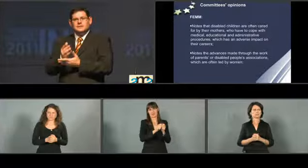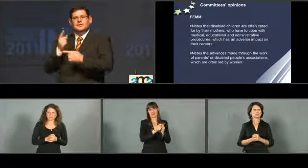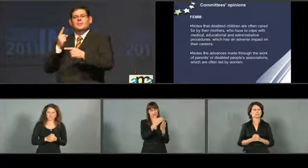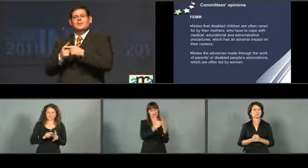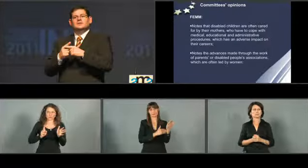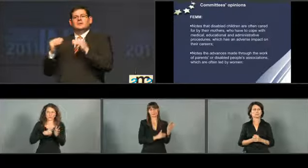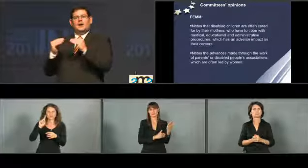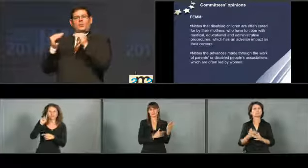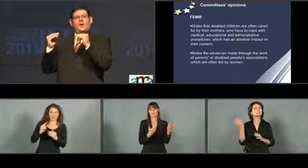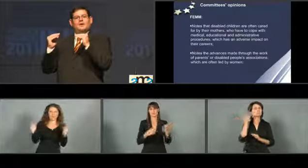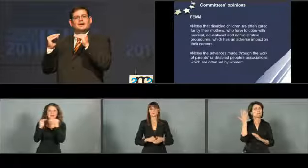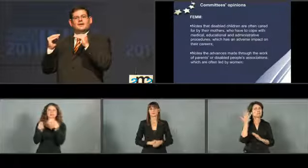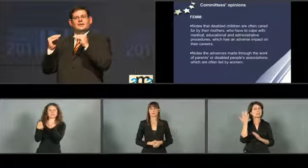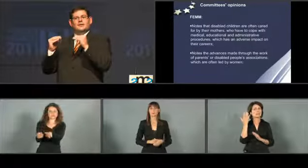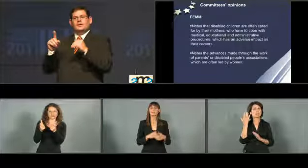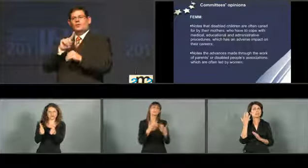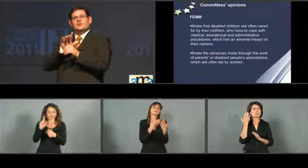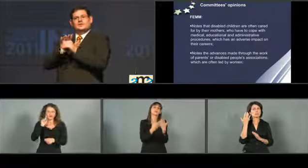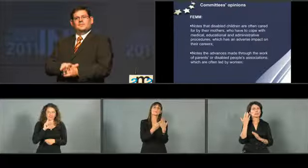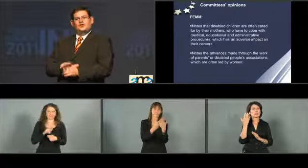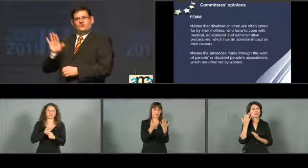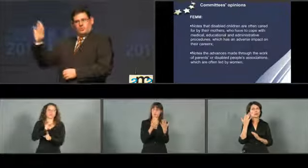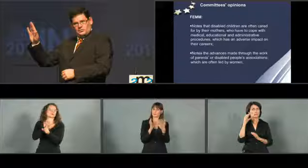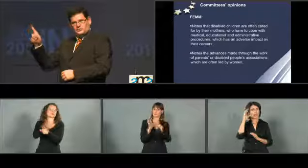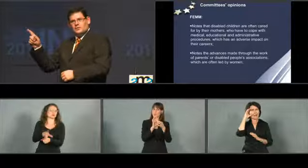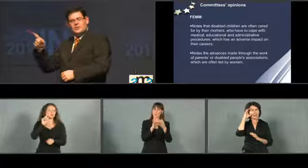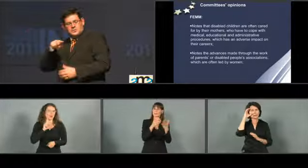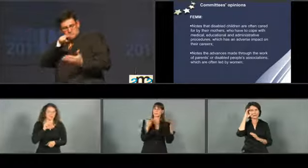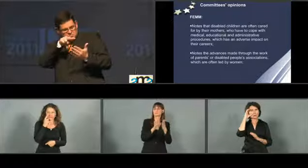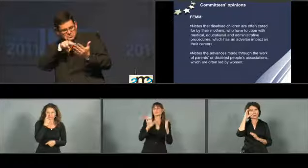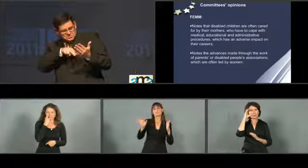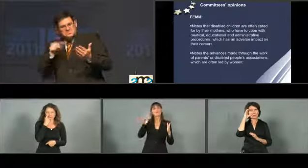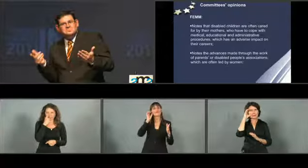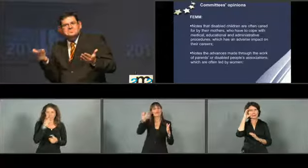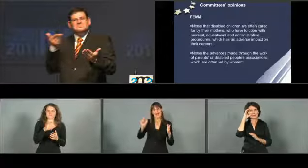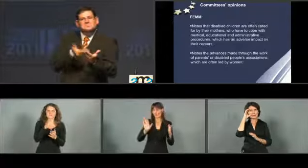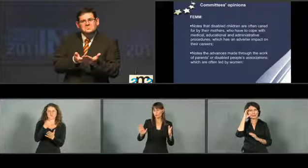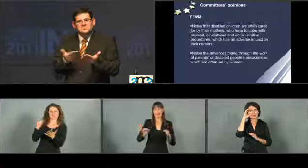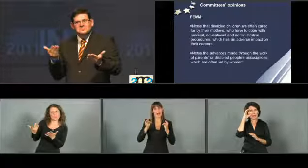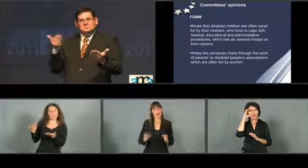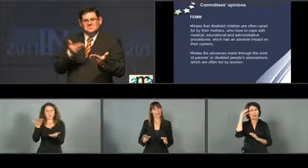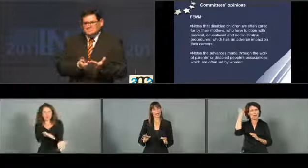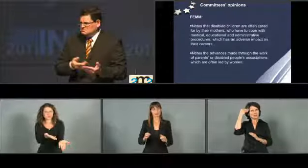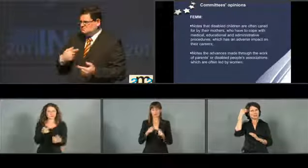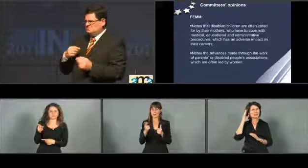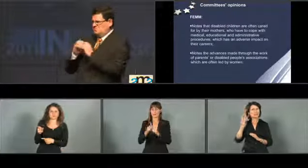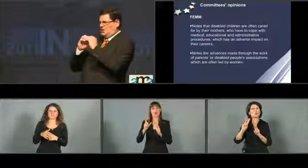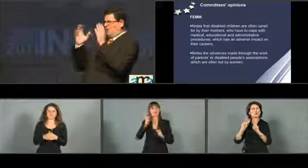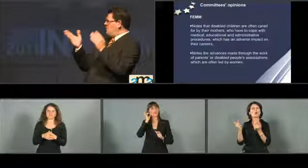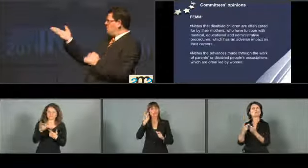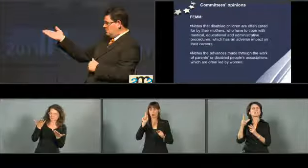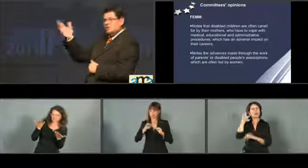Par exemple, le droit des femmes, l'égalité des chances pour les femmes, interdiction de la discrimination des